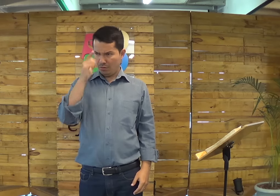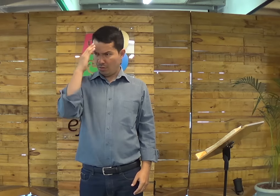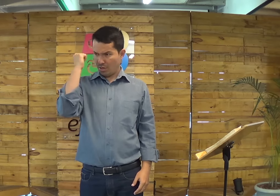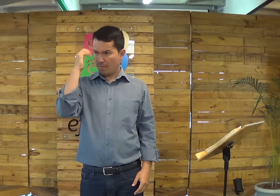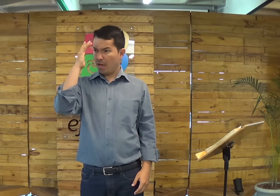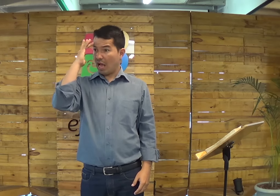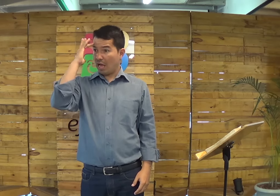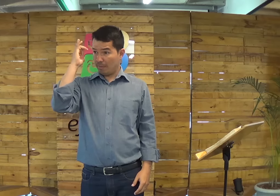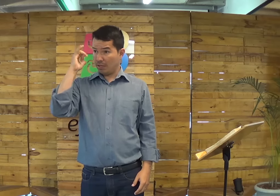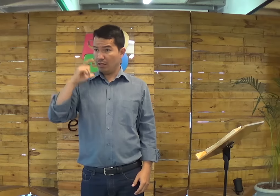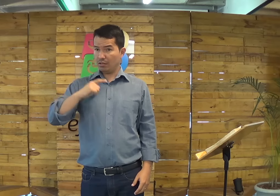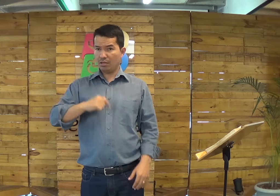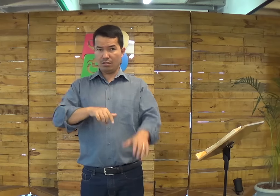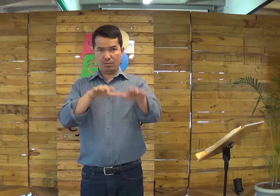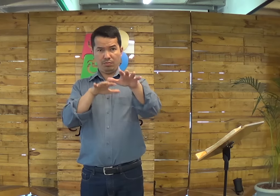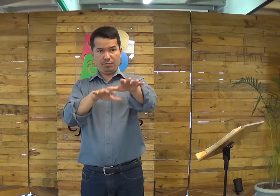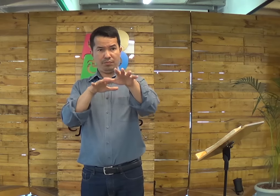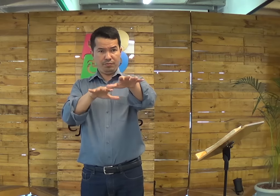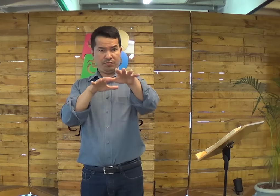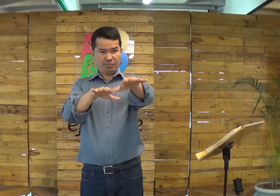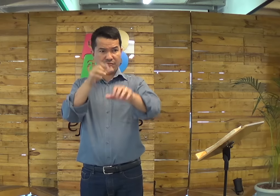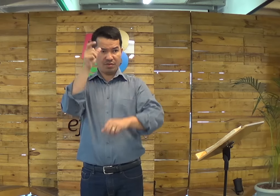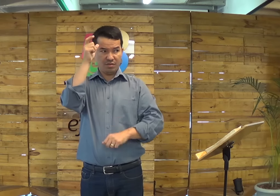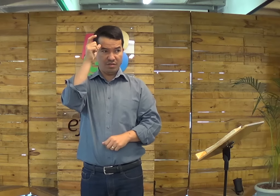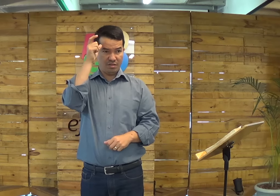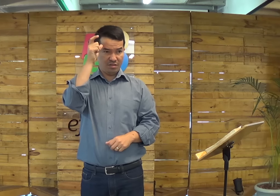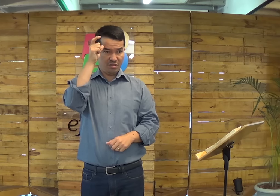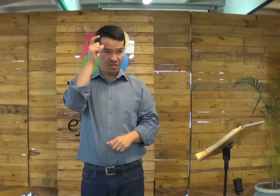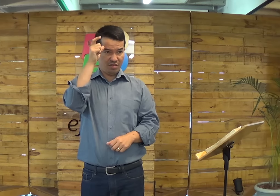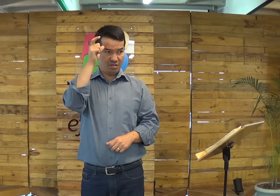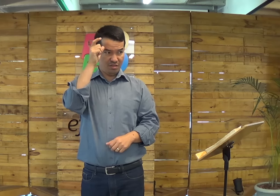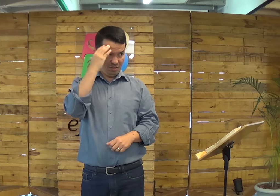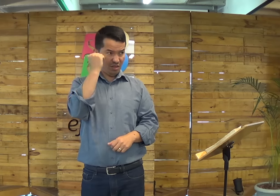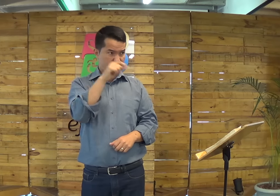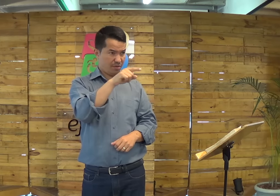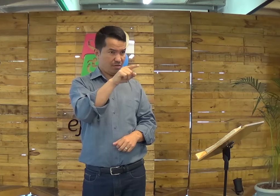aqui você sabe que amanhã vai ter uma marcha